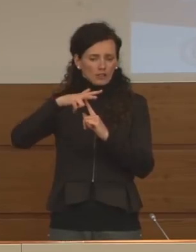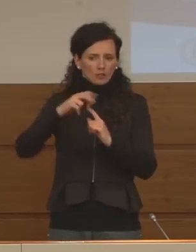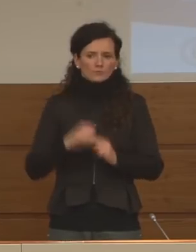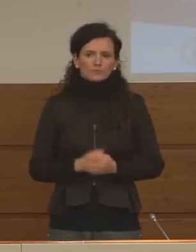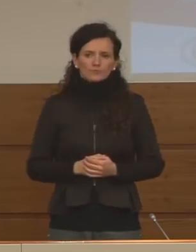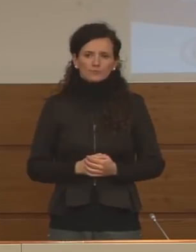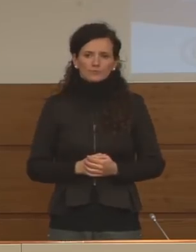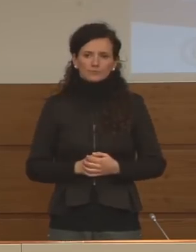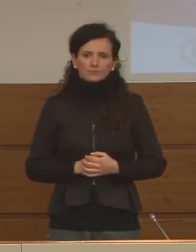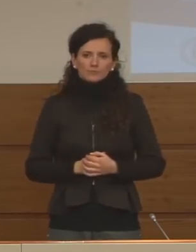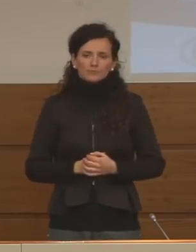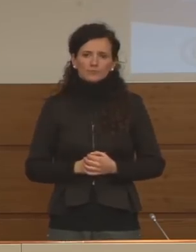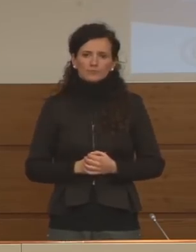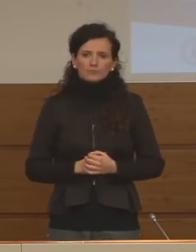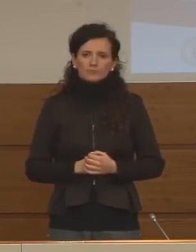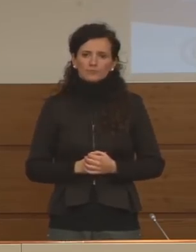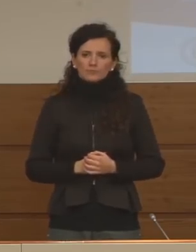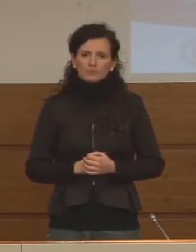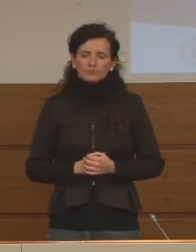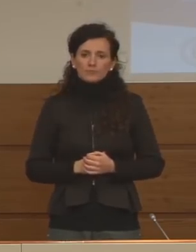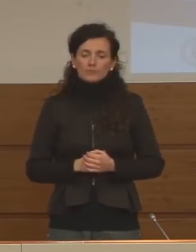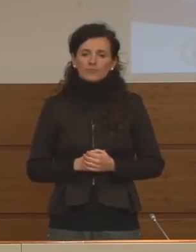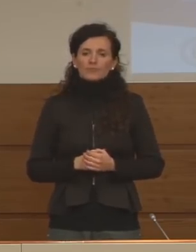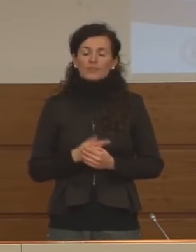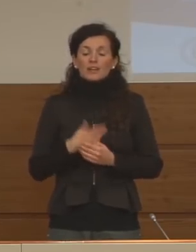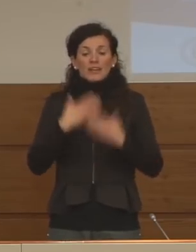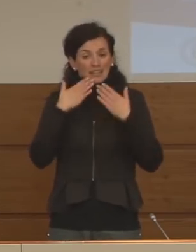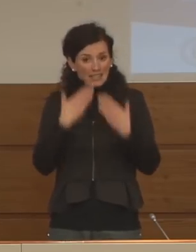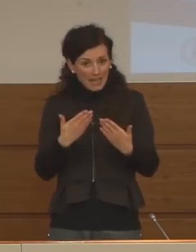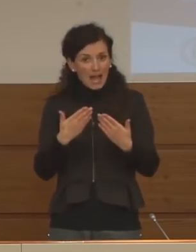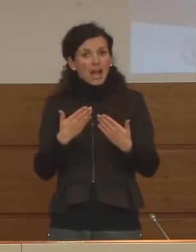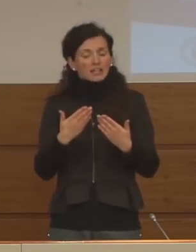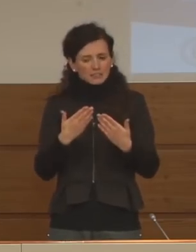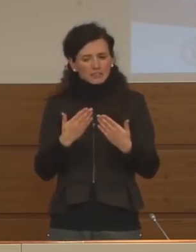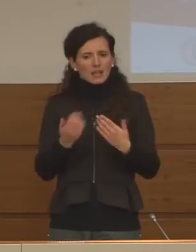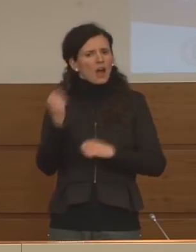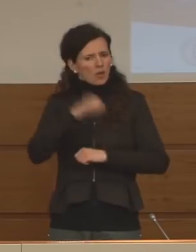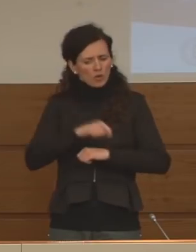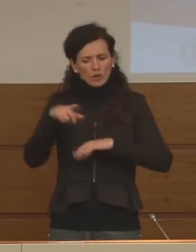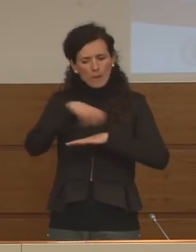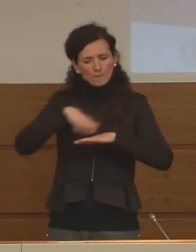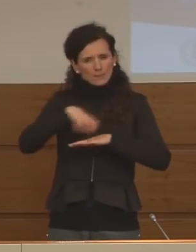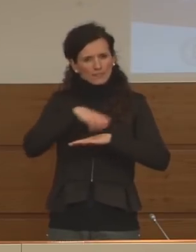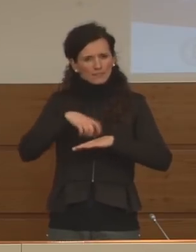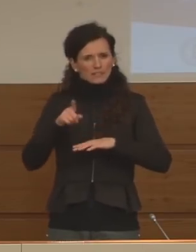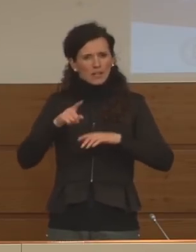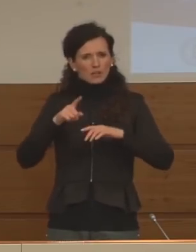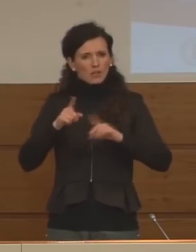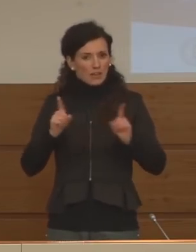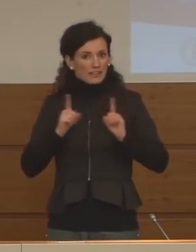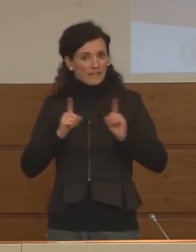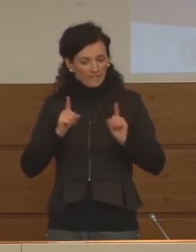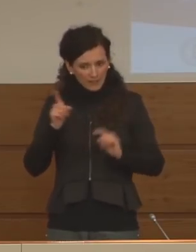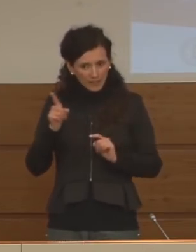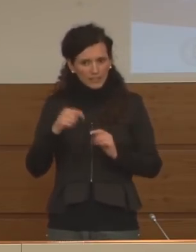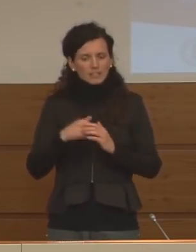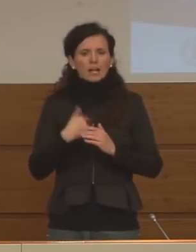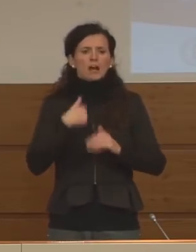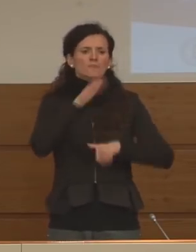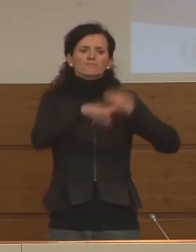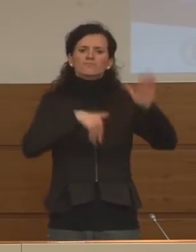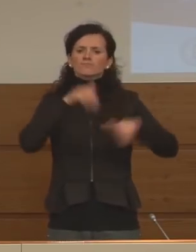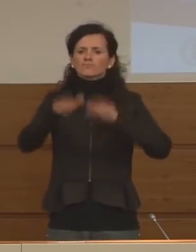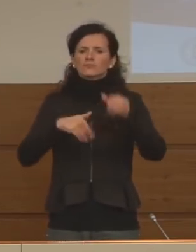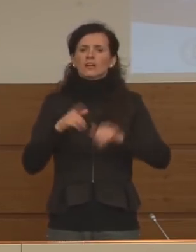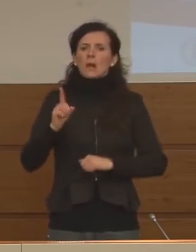sempre grazie al contributo della difesa impiegheremo anche il personale militare